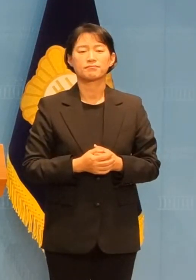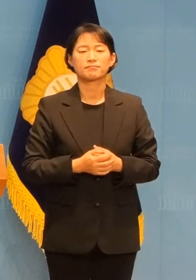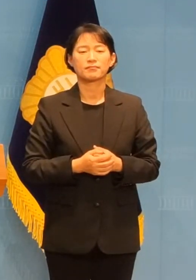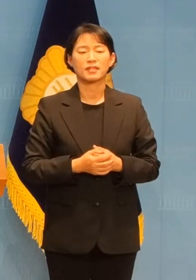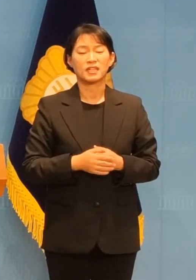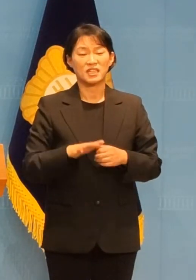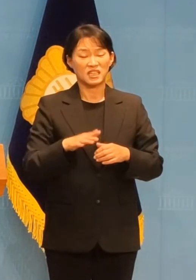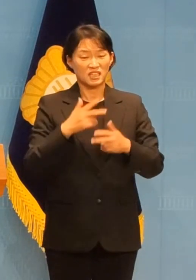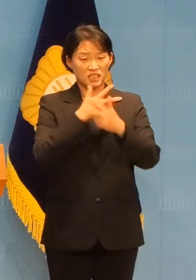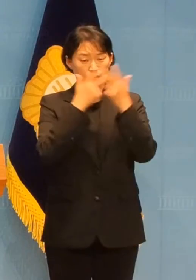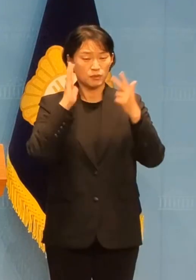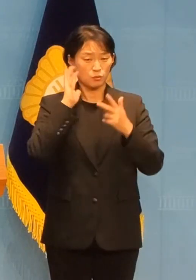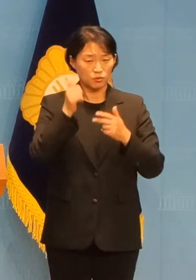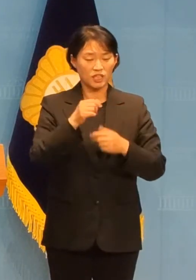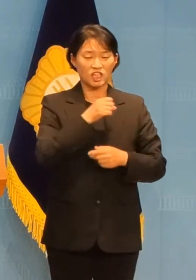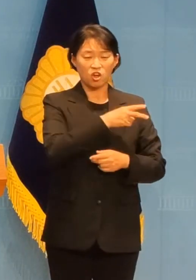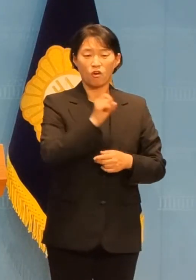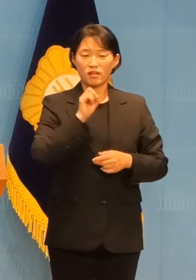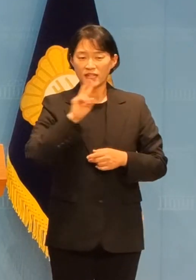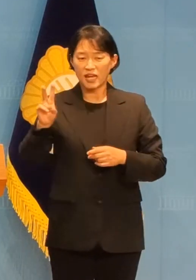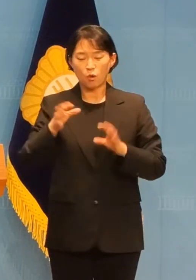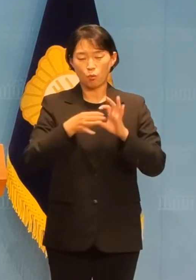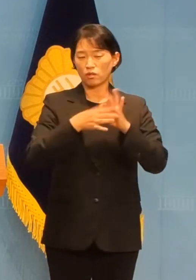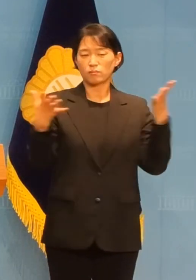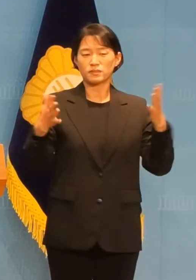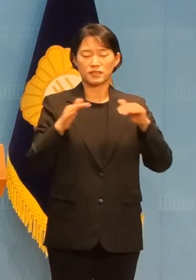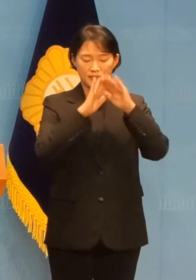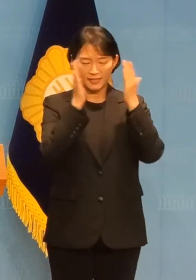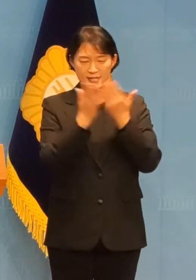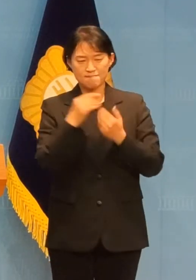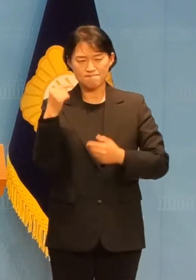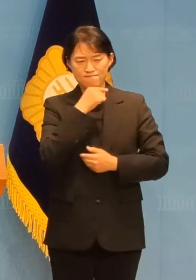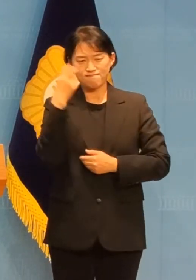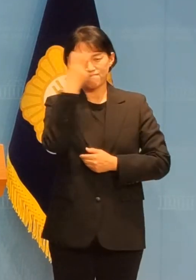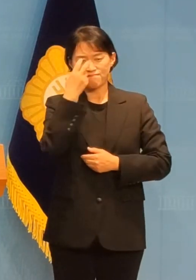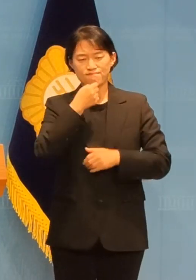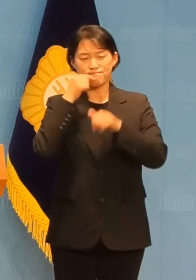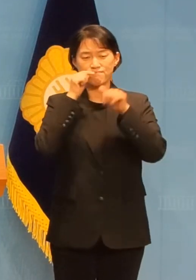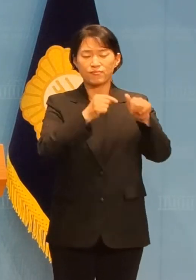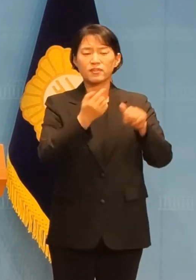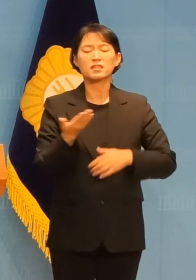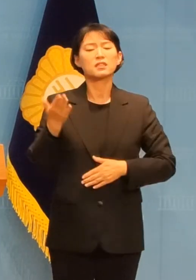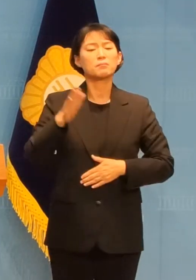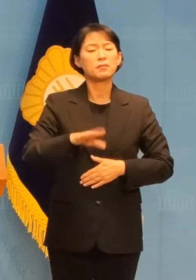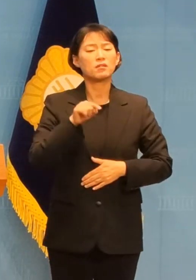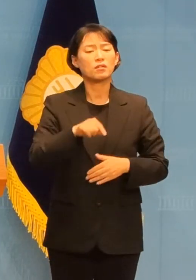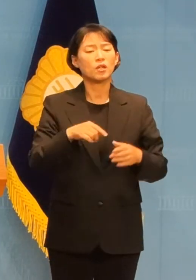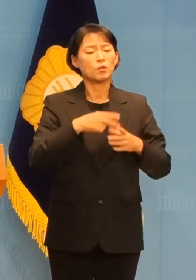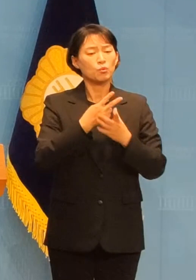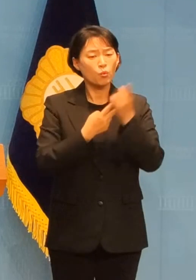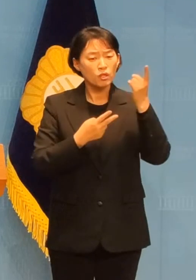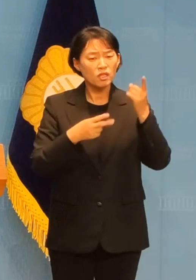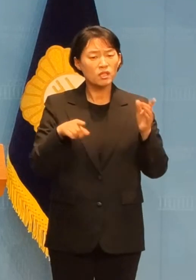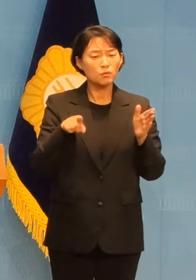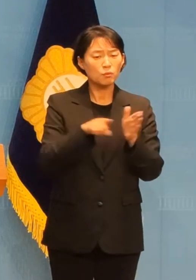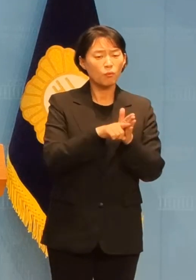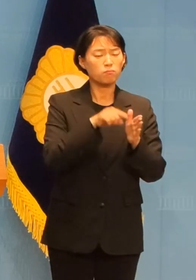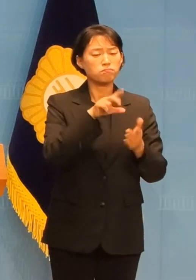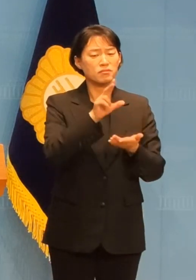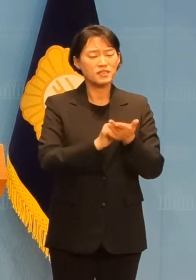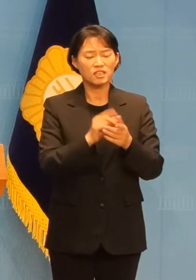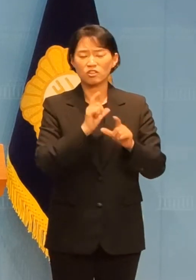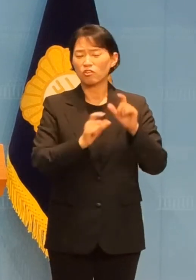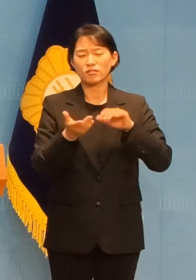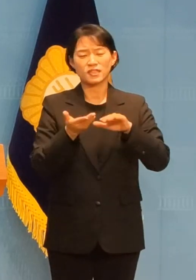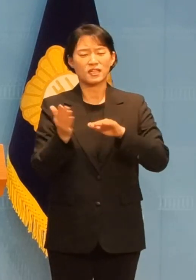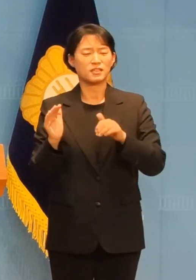뒤늦게 이 대통령이 여야 지휘고와 관계없이 엄정 수사를 지시했지만 이는 통일교 게이트가 더 이상 덮을 수